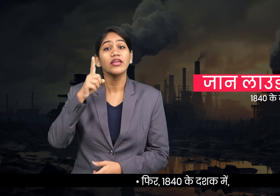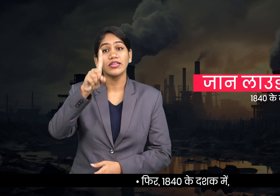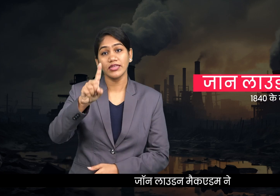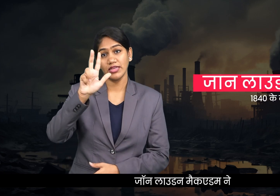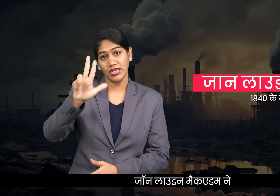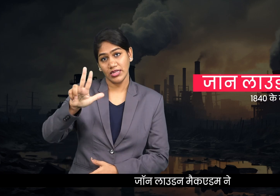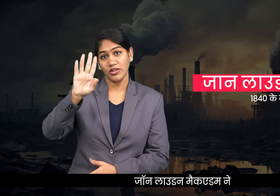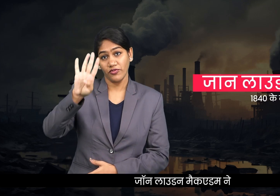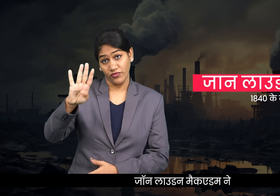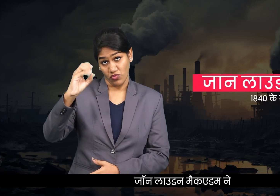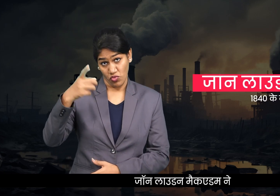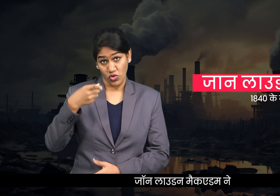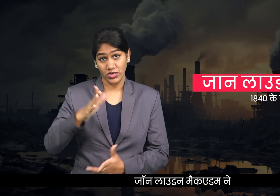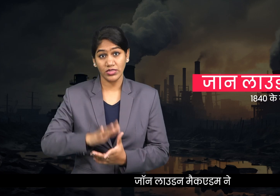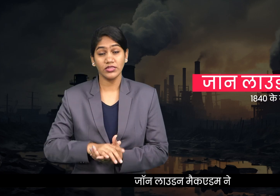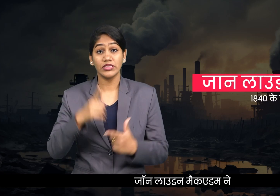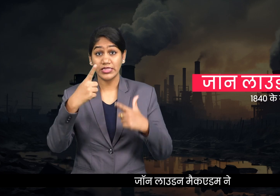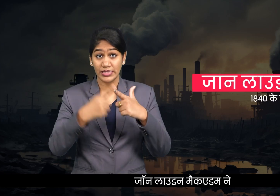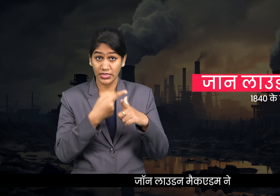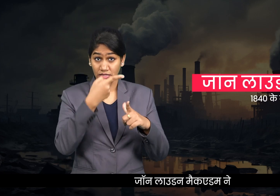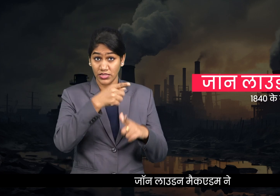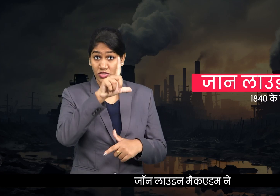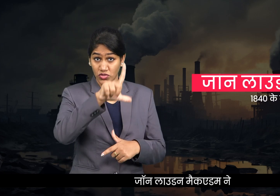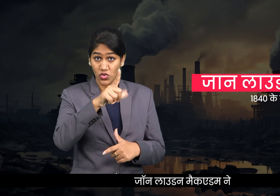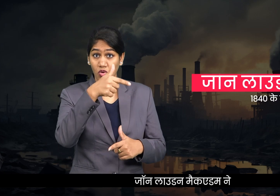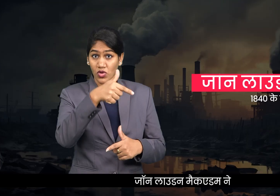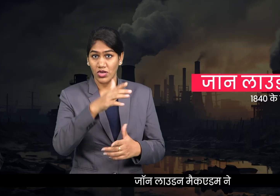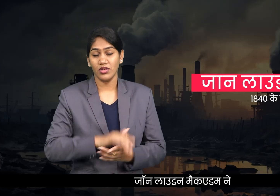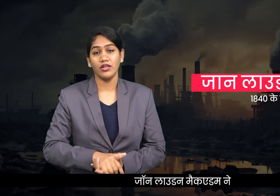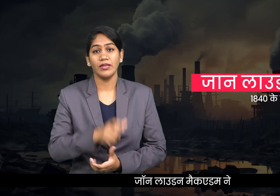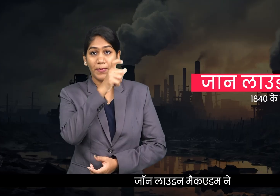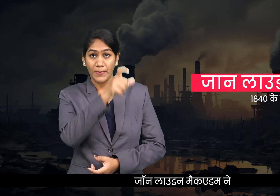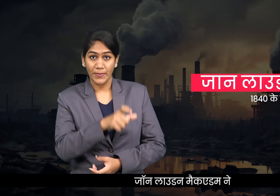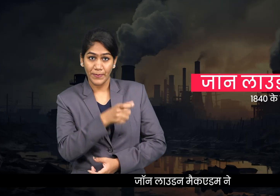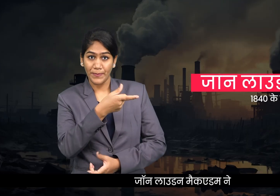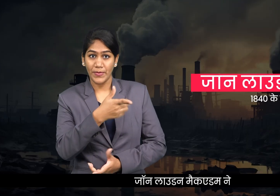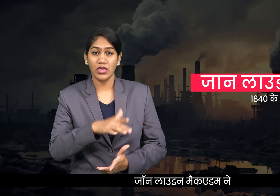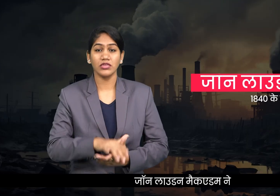में जॉन लॉर्डन मैकडम ने